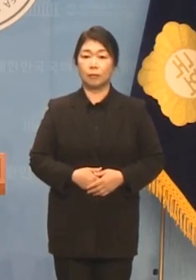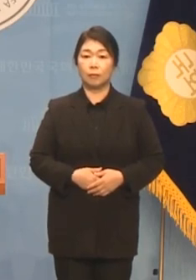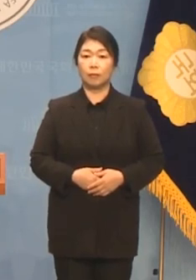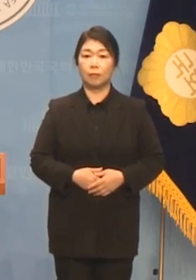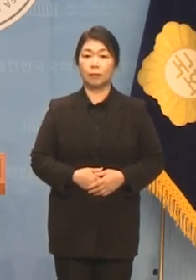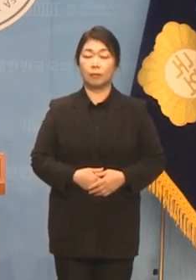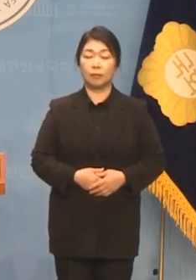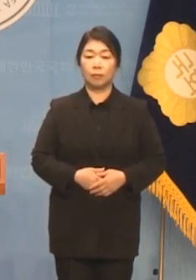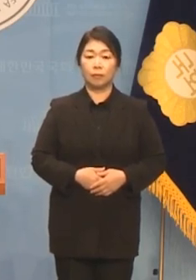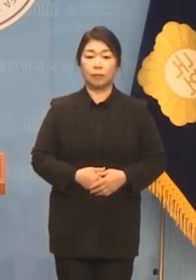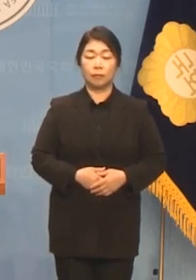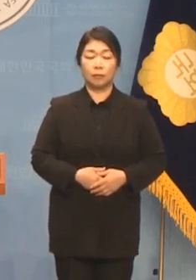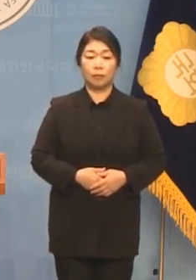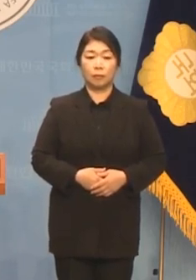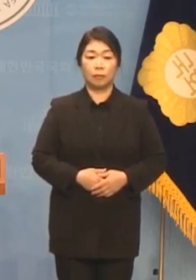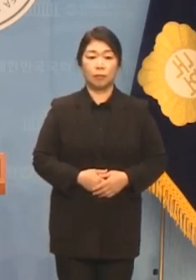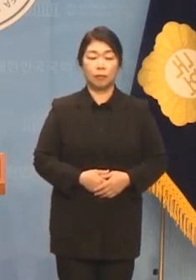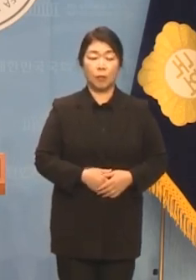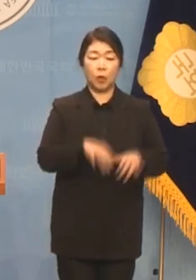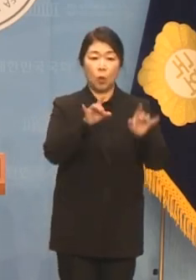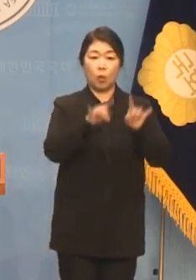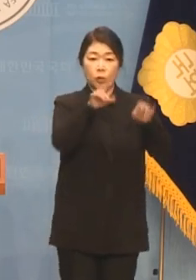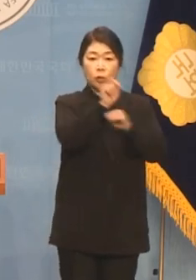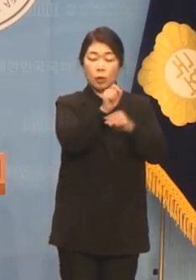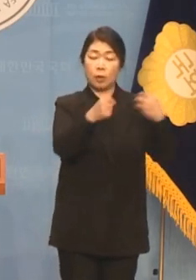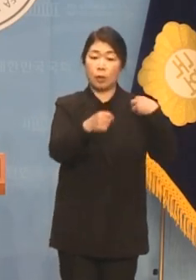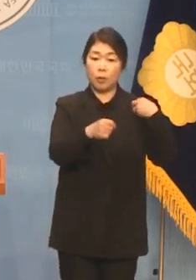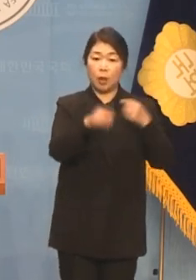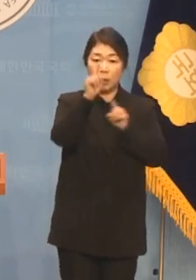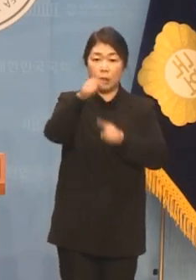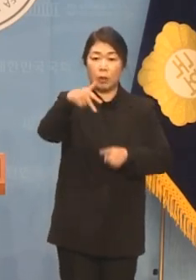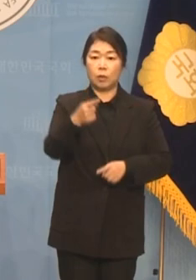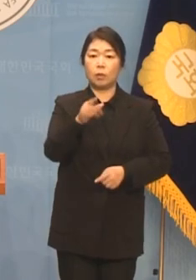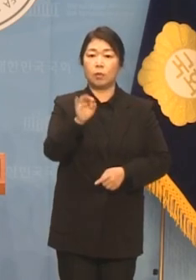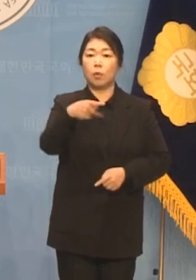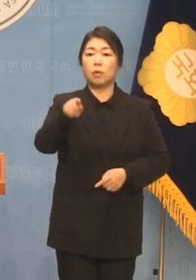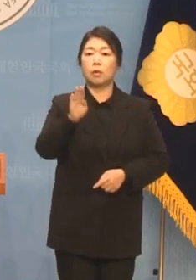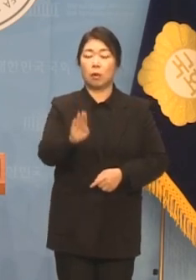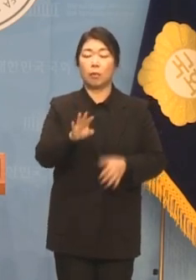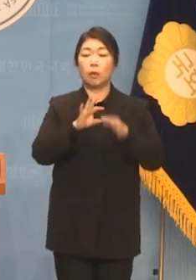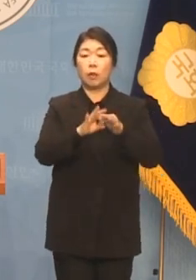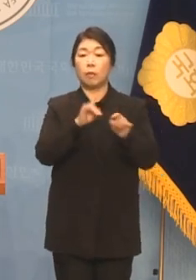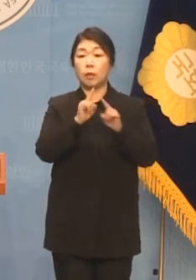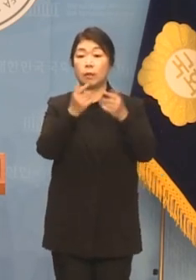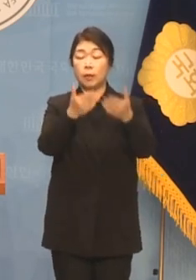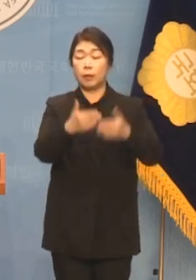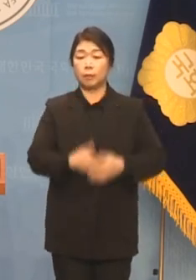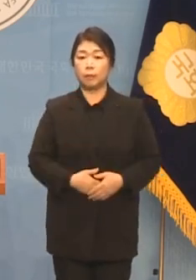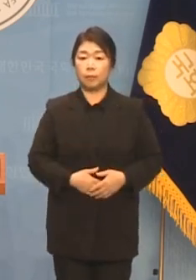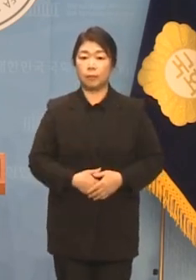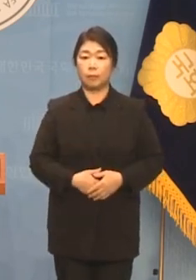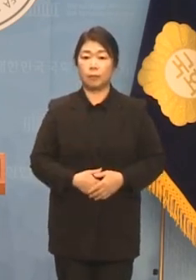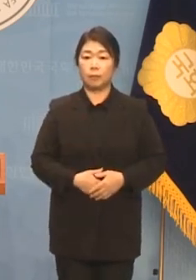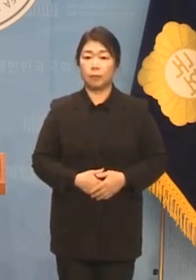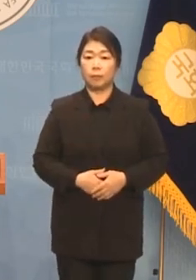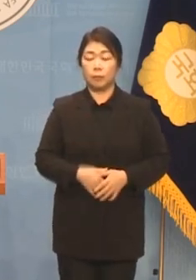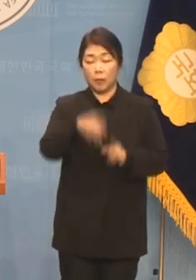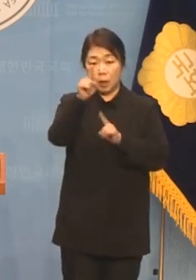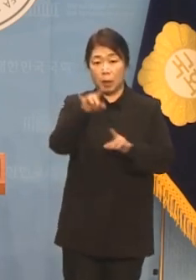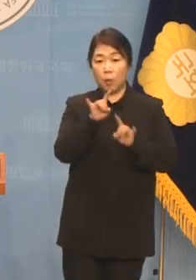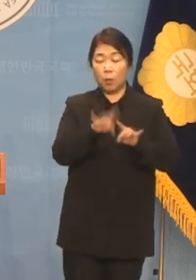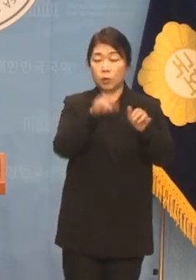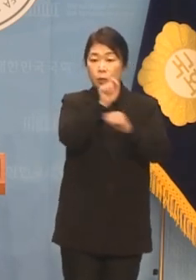이종섭 주 호주 대사와 관련의 브리핑을 한 가지 하겠습니다 이종섭 주호주 대사가